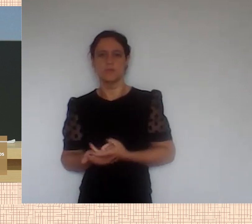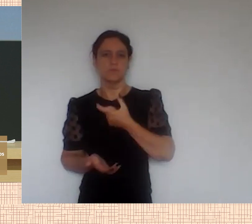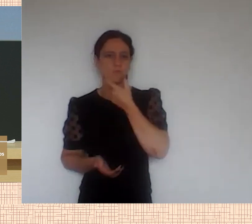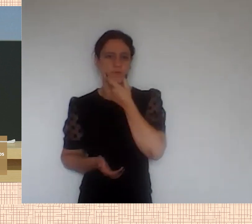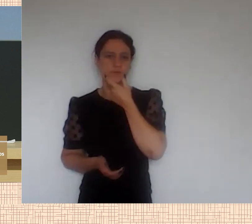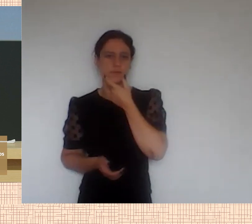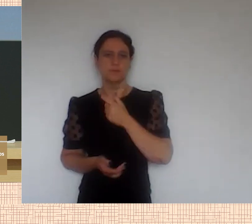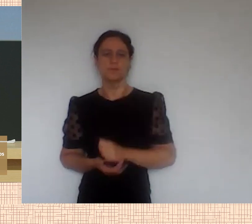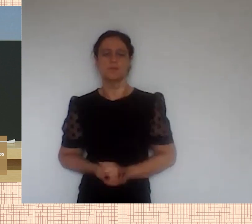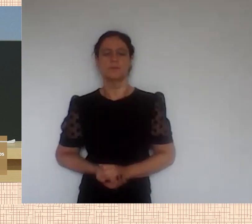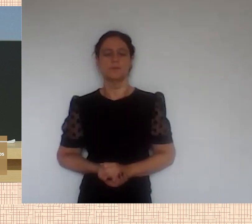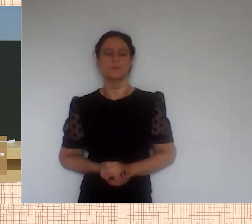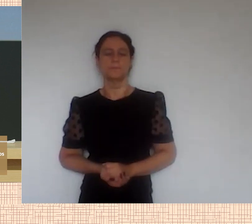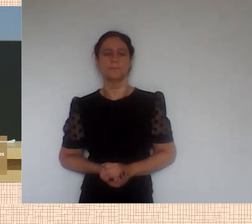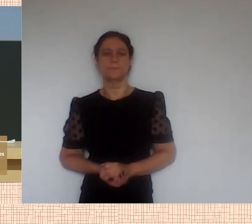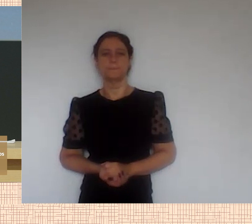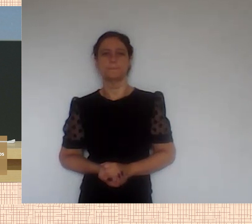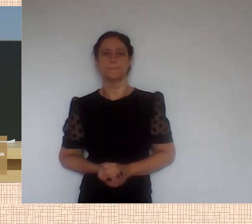Esse texto aqui eu gosto mais daqui,